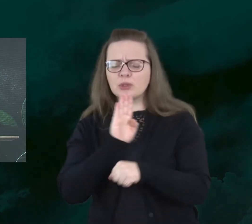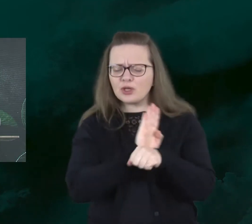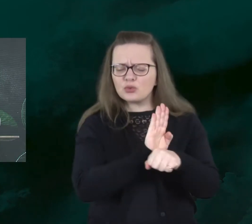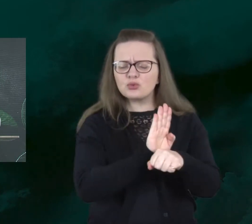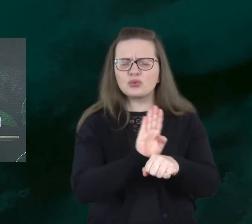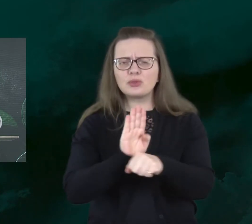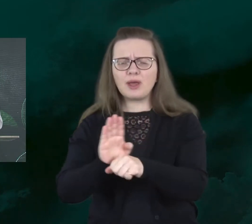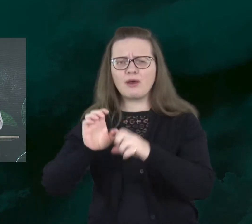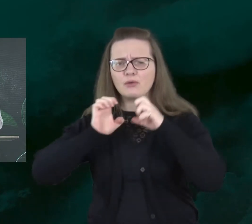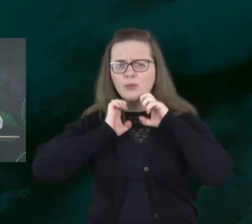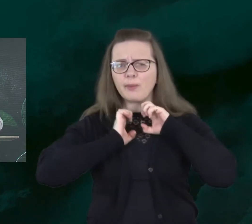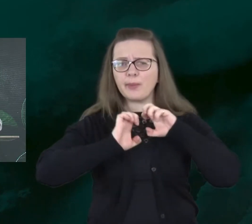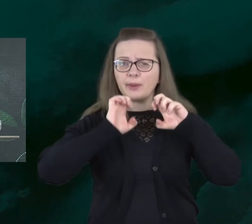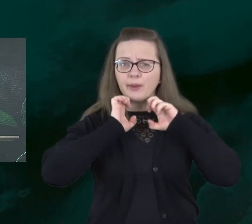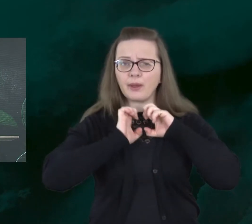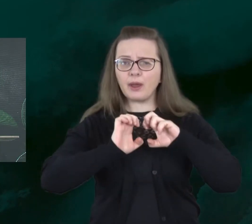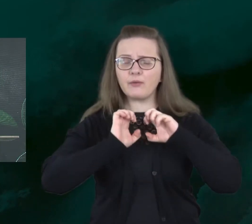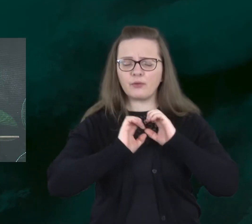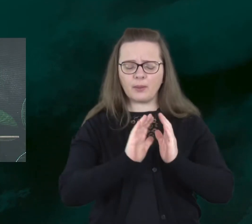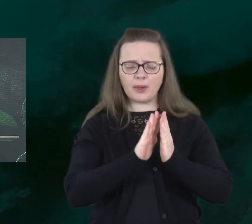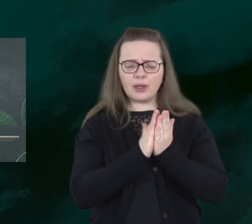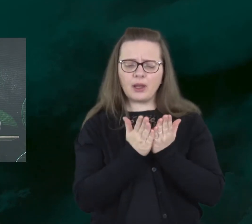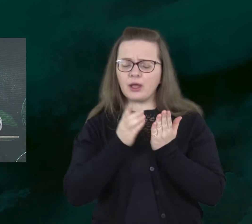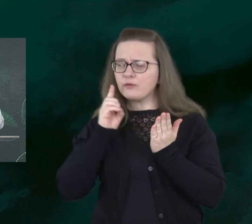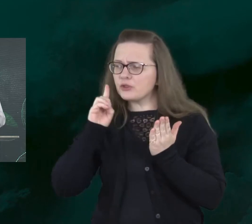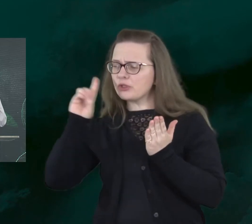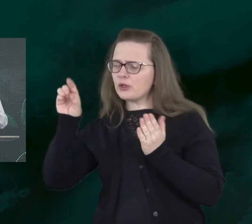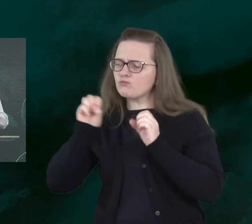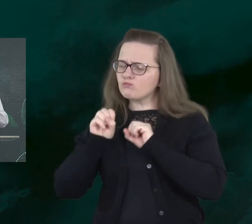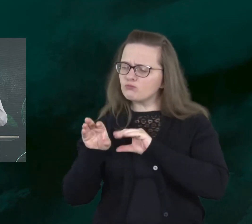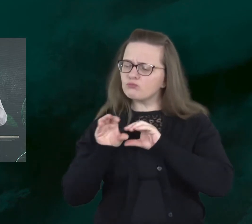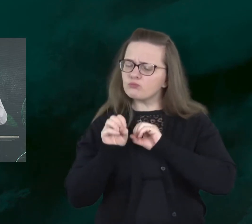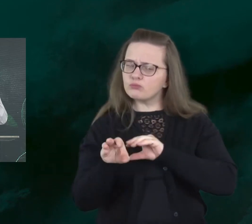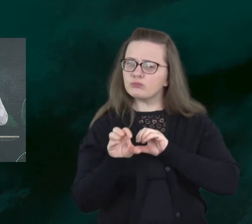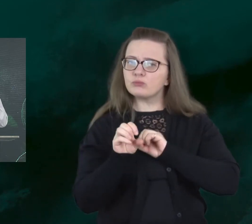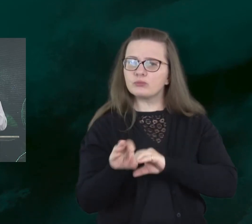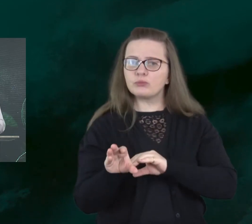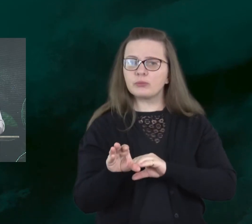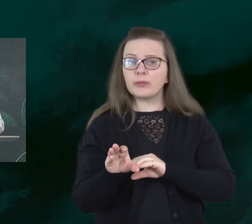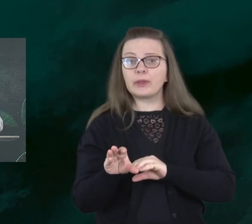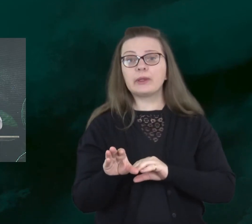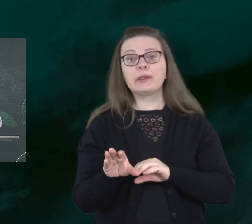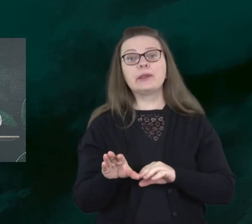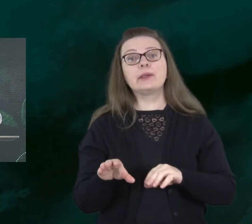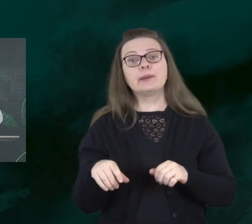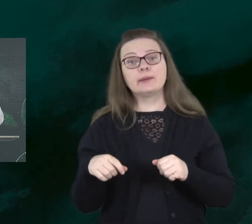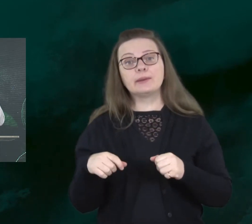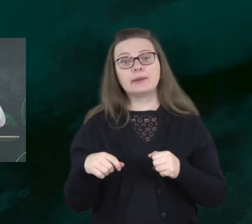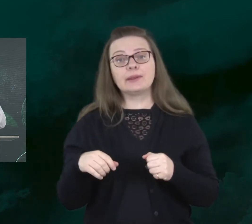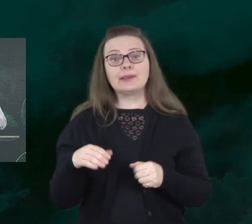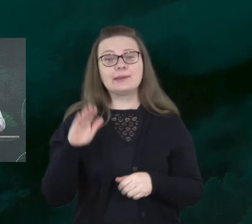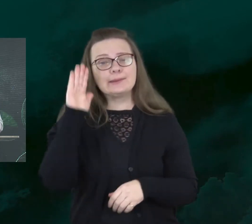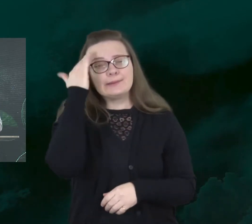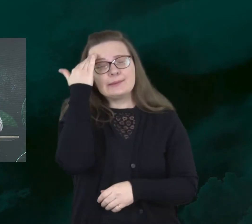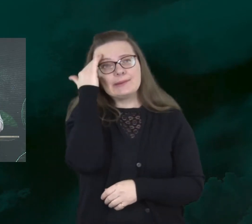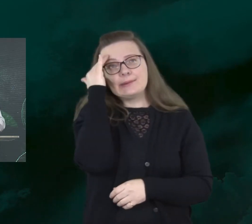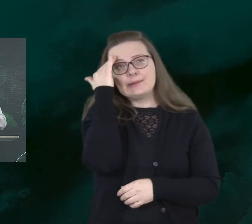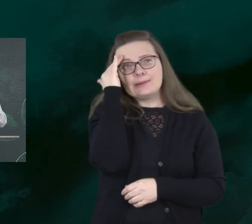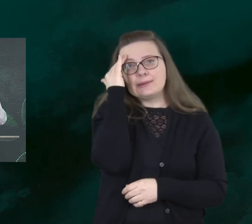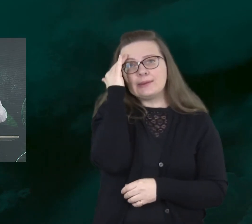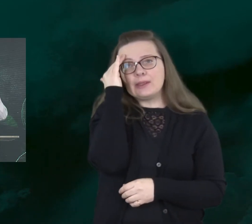vos pregaram a palavra de Deus, e considerando atentamente o fim da sua